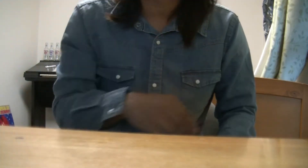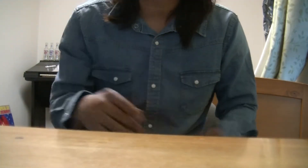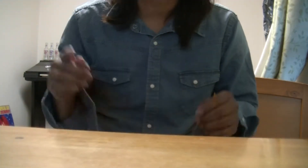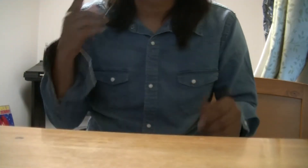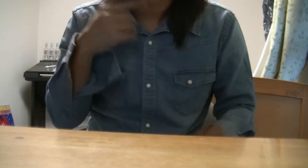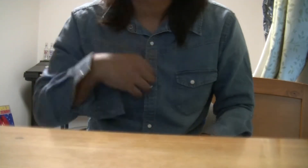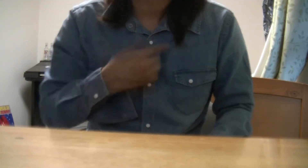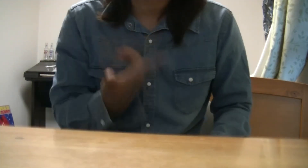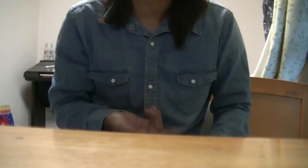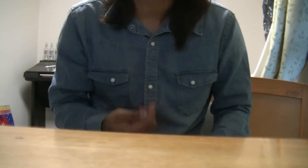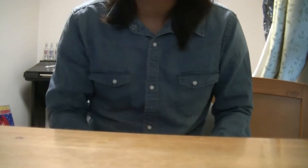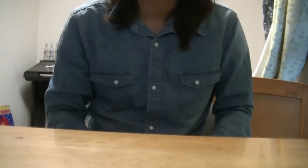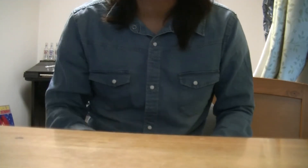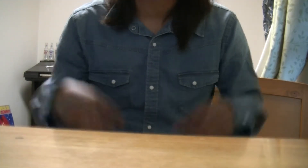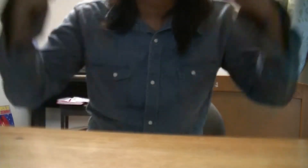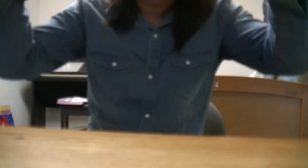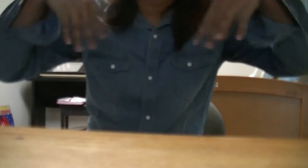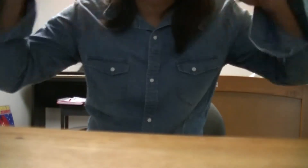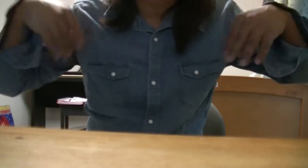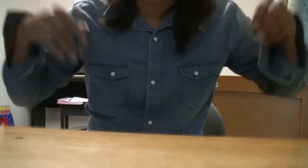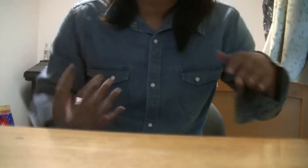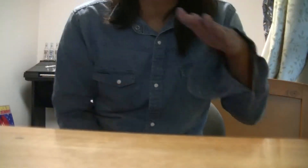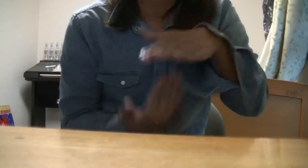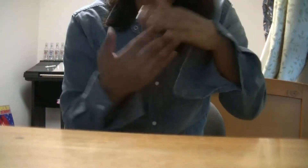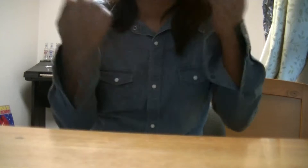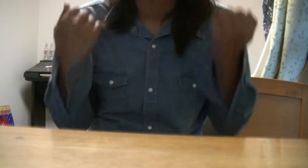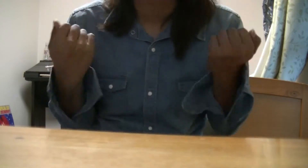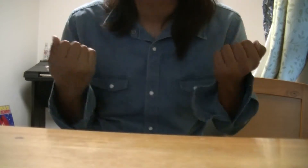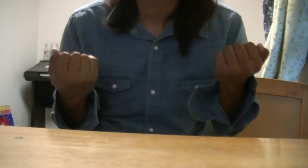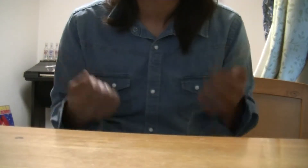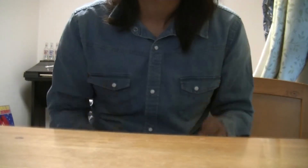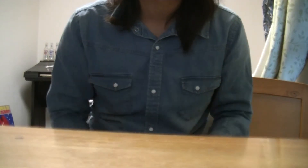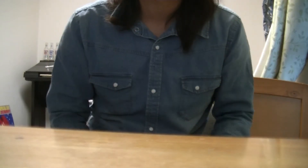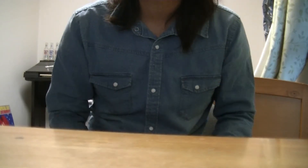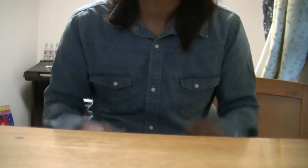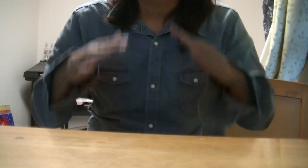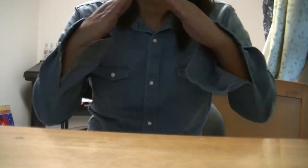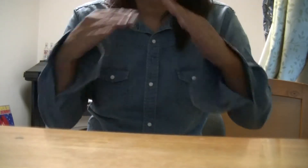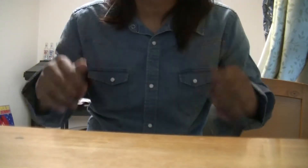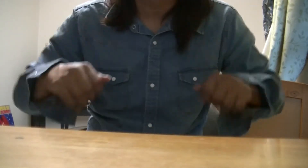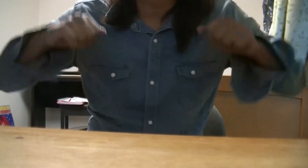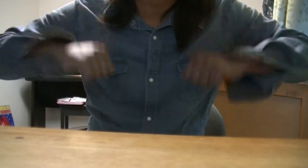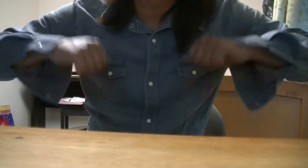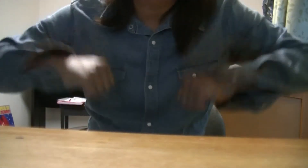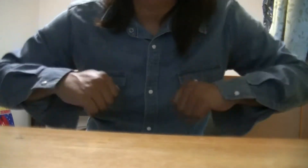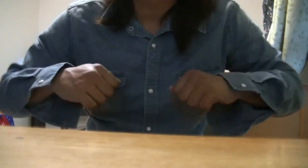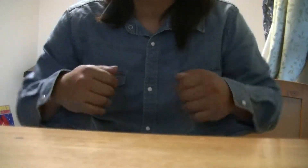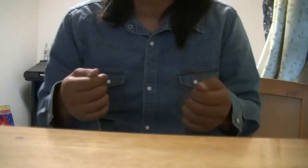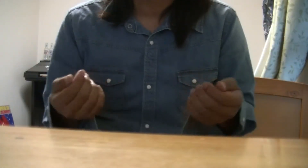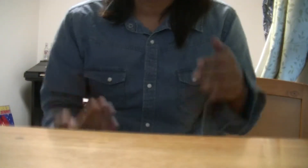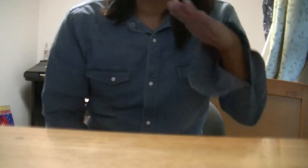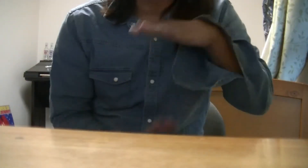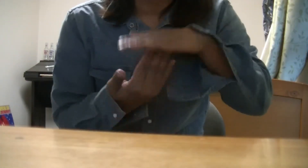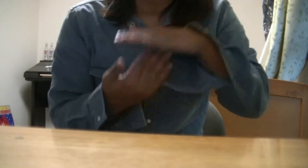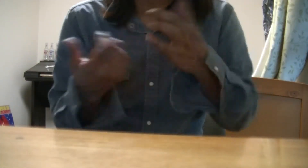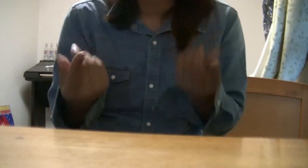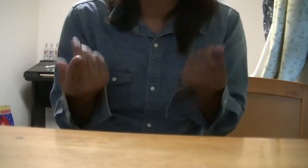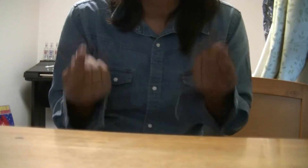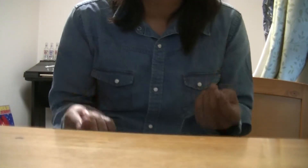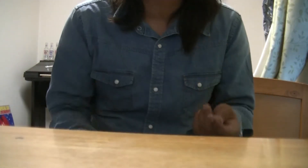いで、あで雨が降ると最高なんですよ。なんと体育館で筋トレなんですよ。最高でしょ。あだって炎天下の